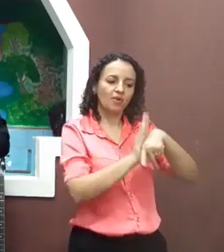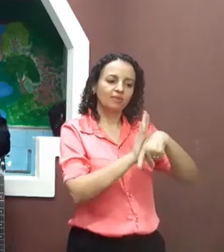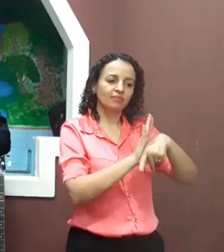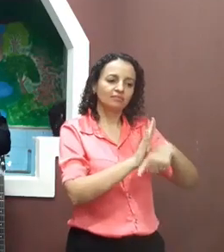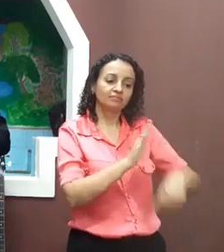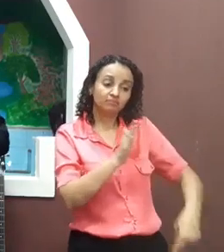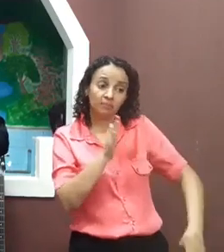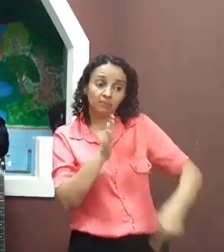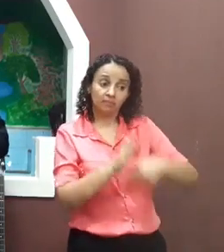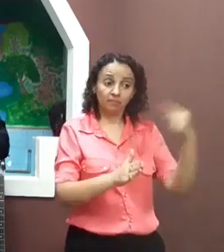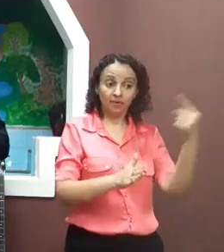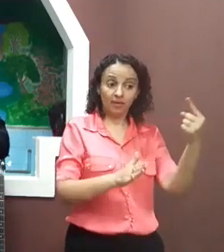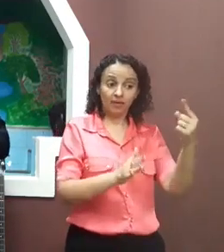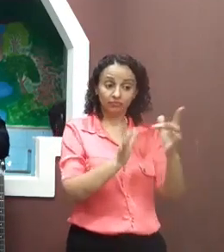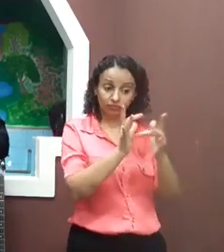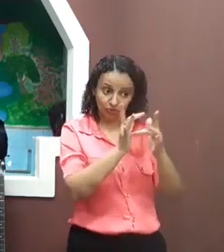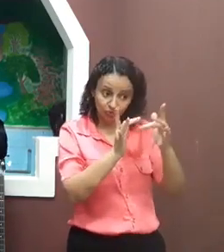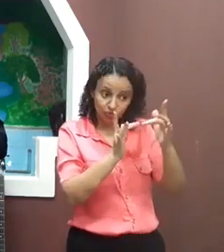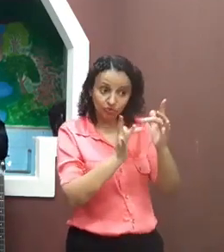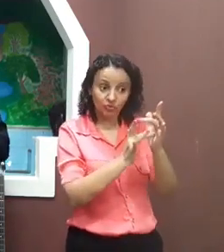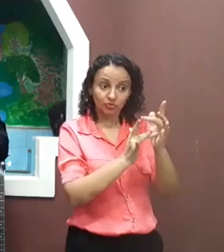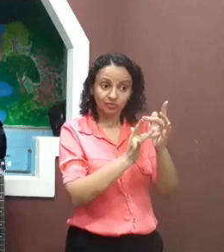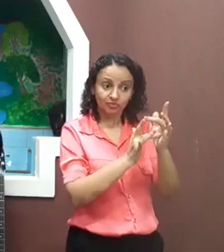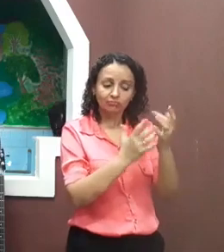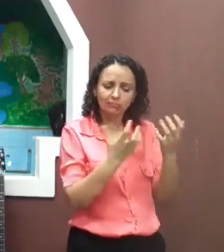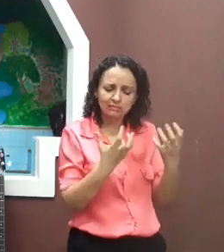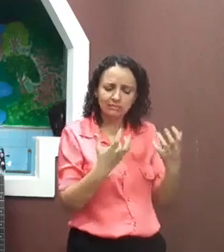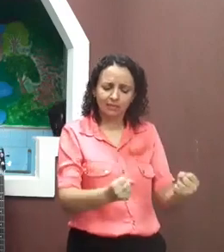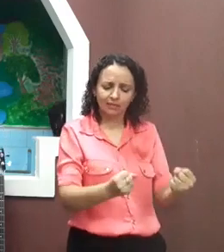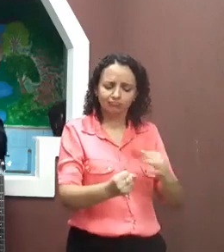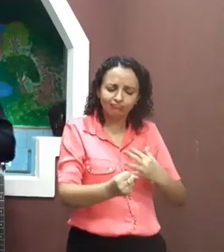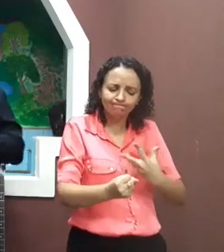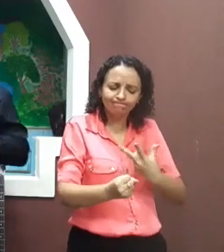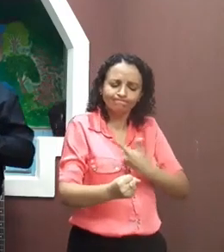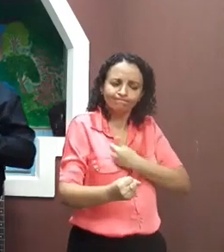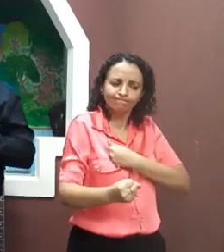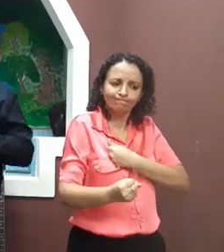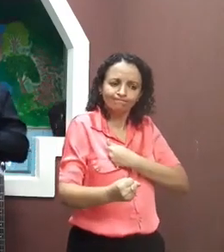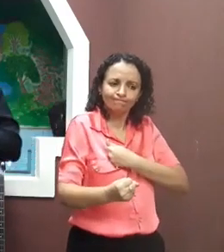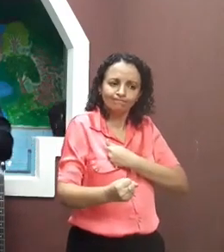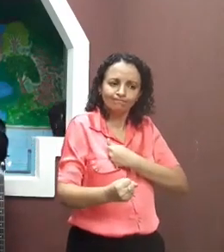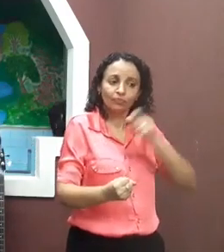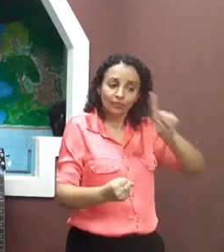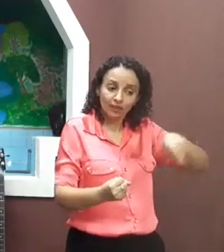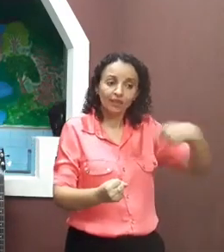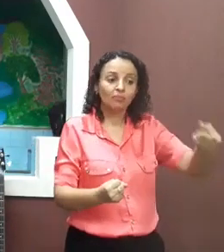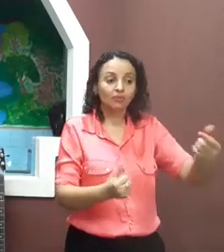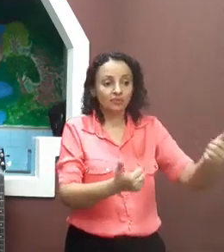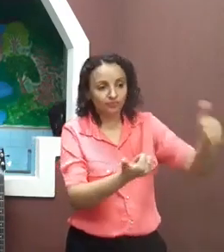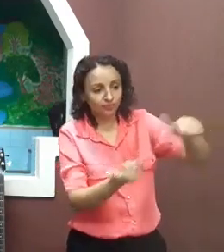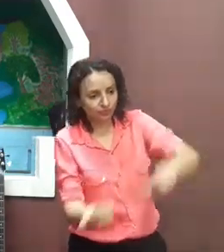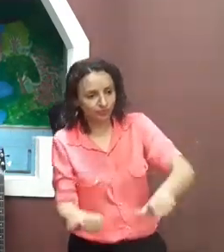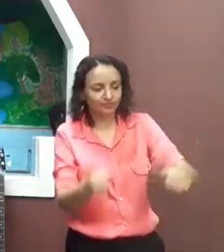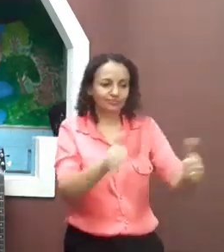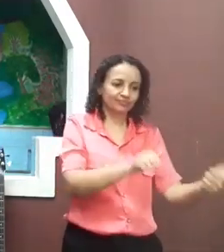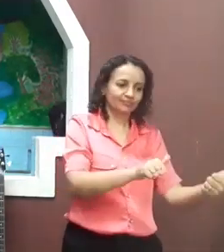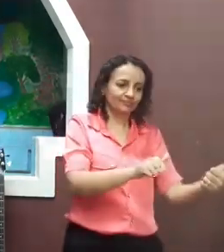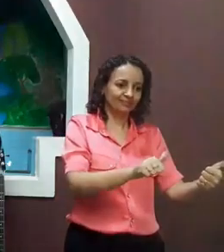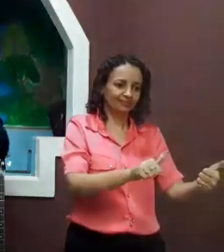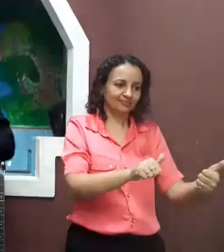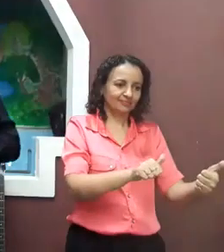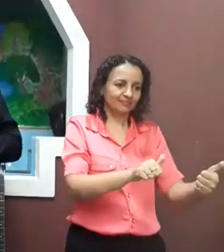seguir, uma vez que você se tenha tornado filho de Deus. Como eu me torno filho de Deus? Entregando a minha vida a